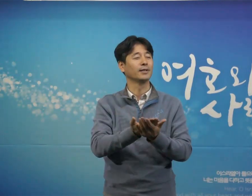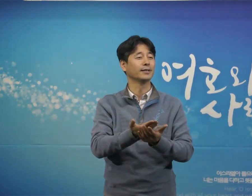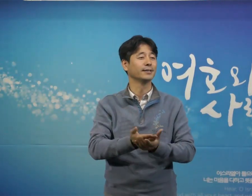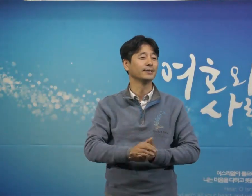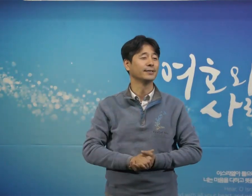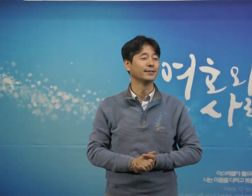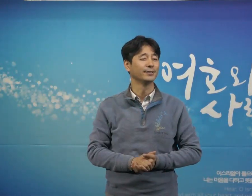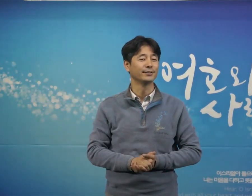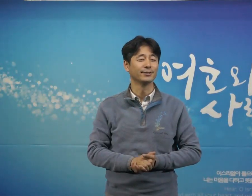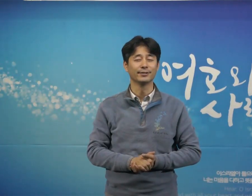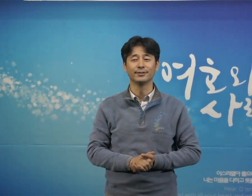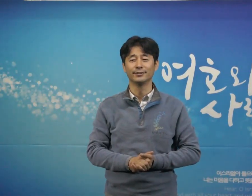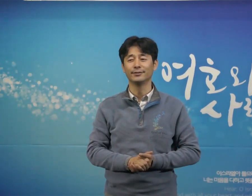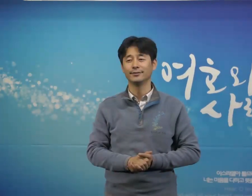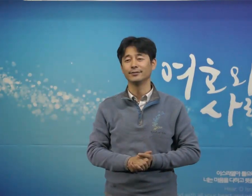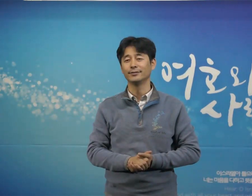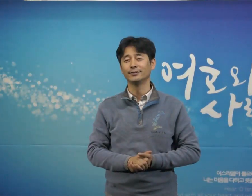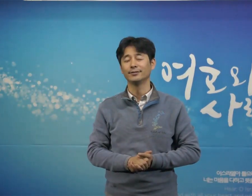사이언스 오브 갓을 기억해 주시기 바랍니다.